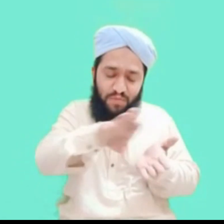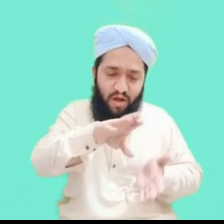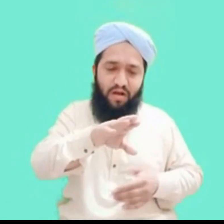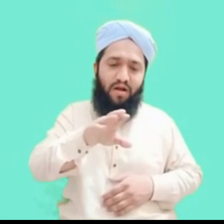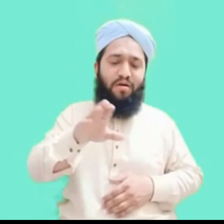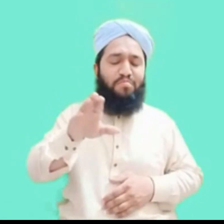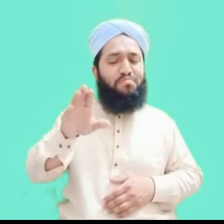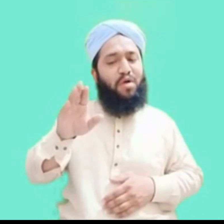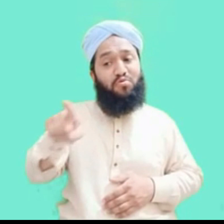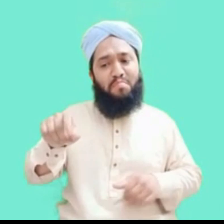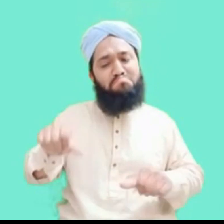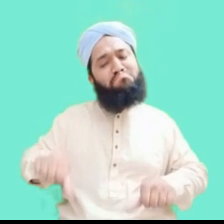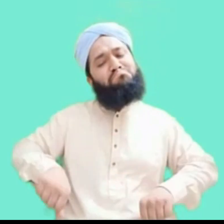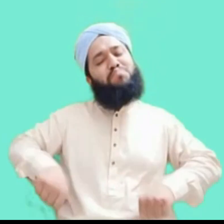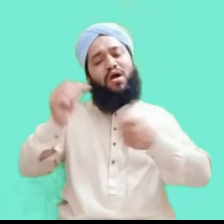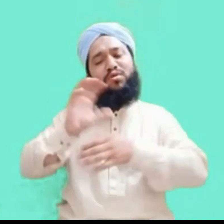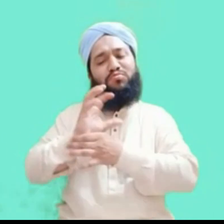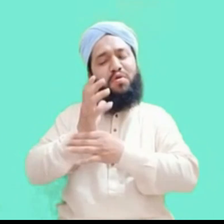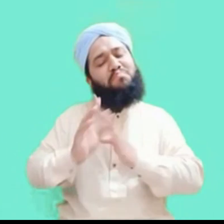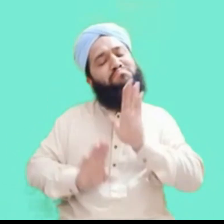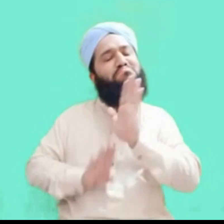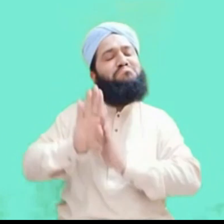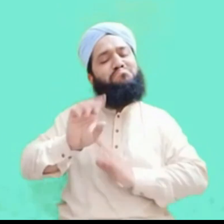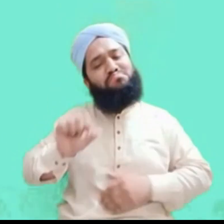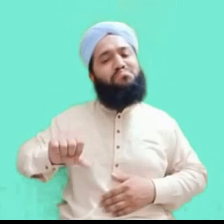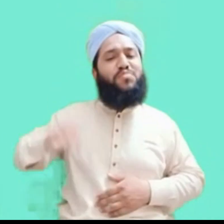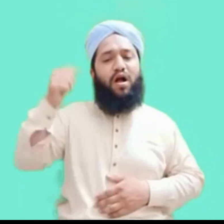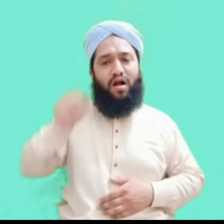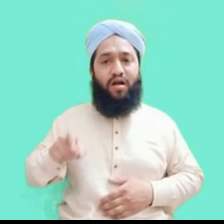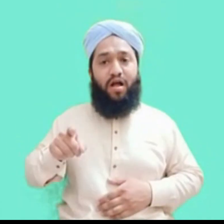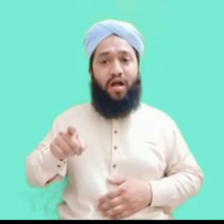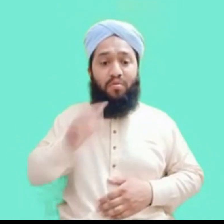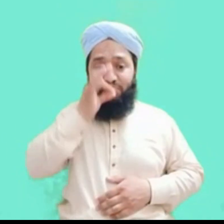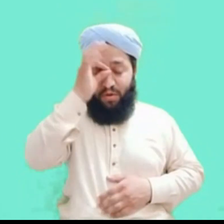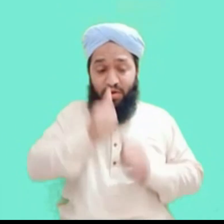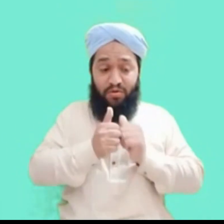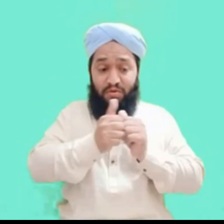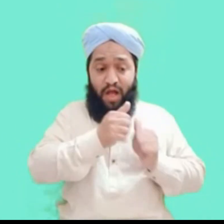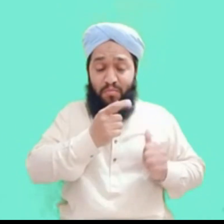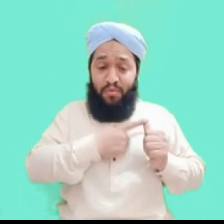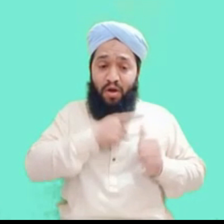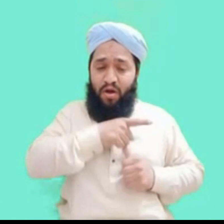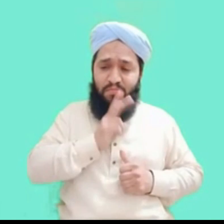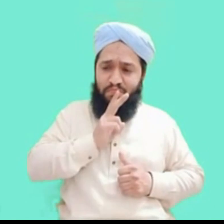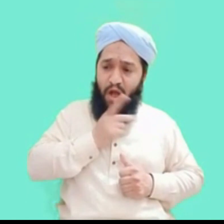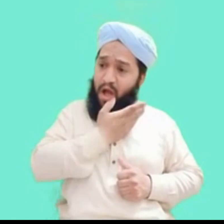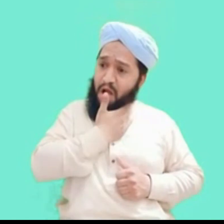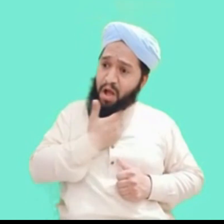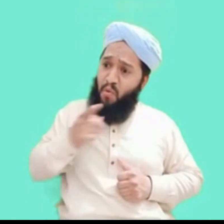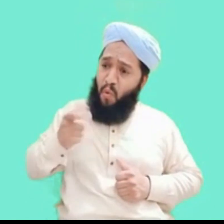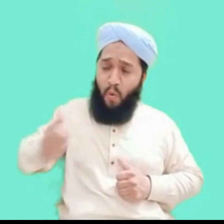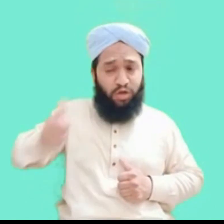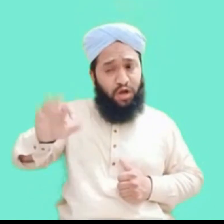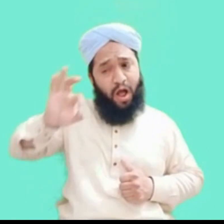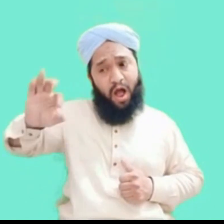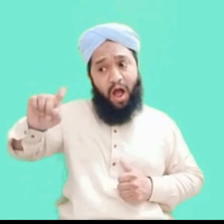بیان فرما دی گئی، اور خود فرماتے ہیں ابو ذر غفاری رضی اللہ تعالیٰ عنہ کہ فرمایا اسی لیے جو مال مجھے سب سے زیادہ پسند ہوتا ہے